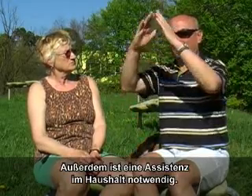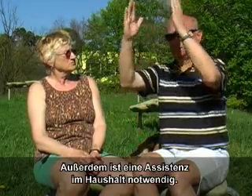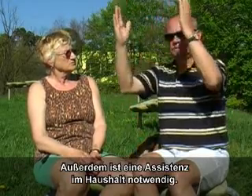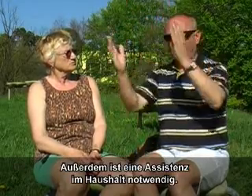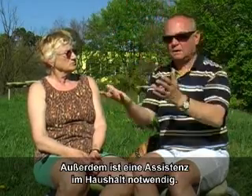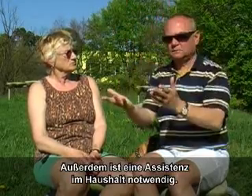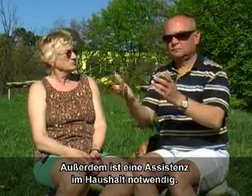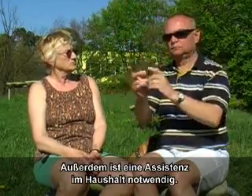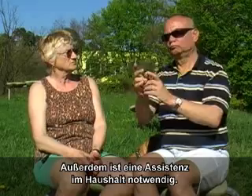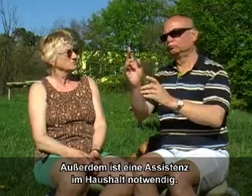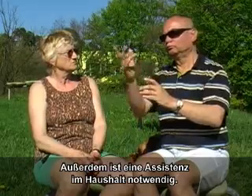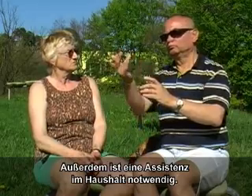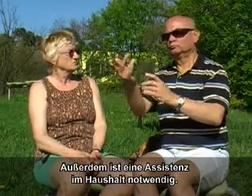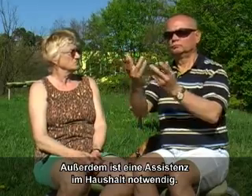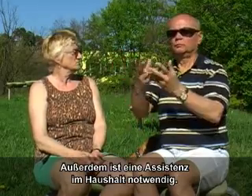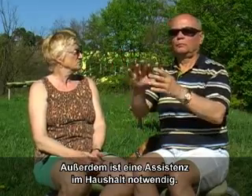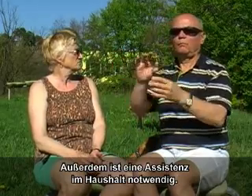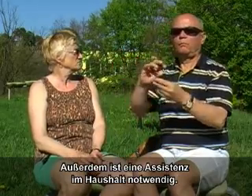Außerdem ist eine Assistenz im Haushalt notwendig.